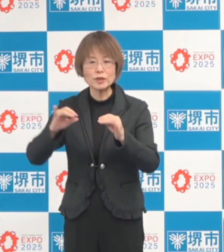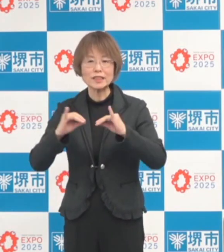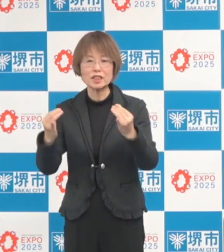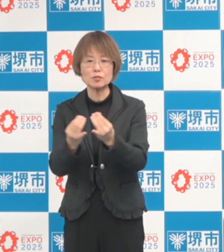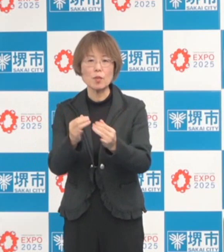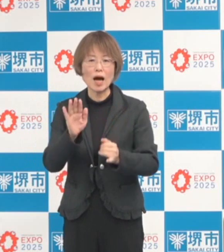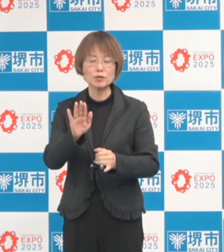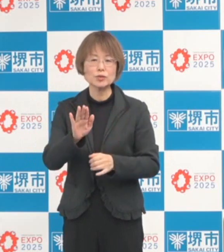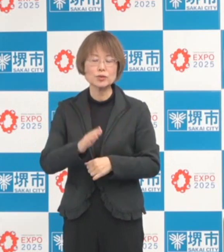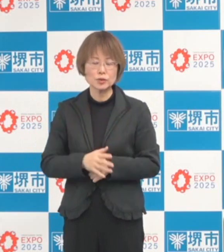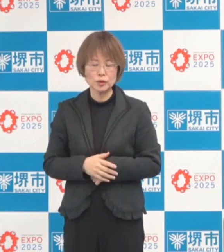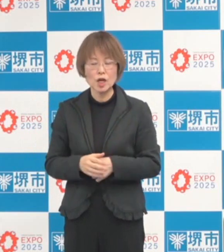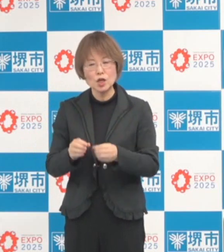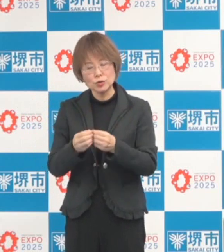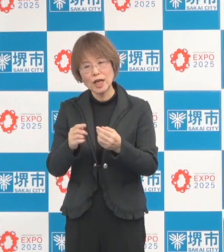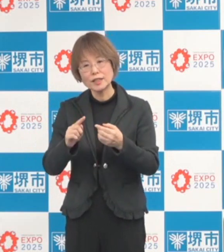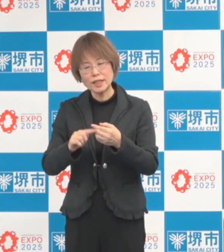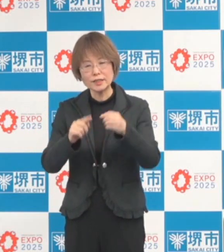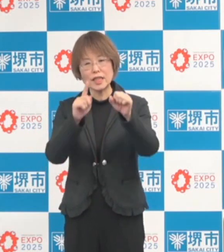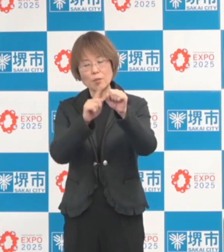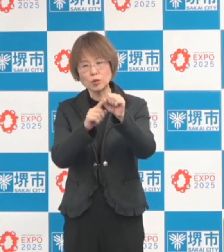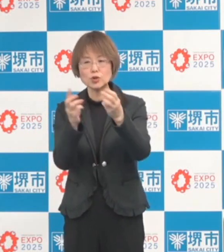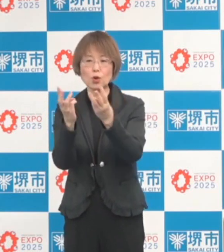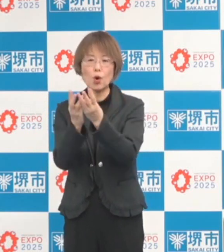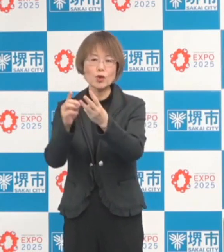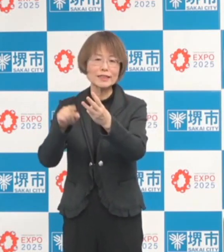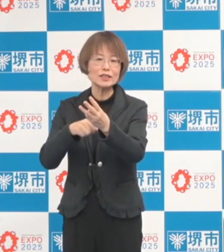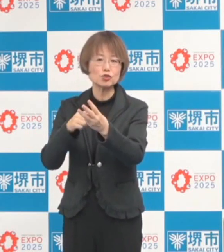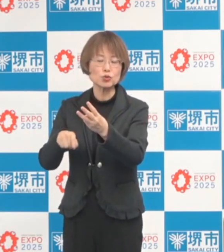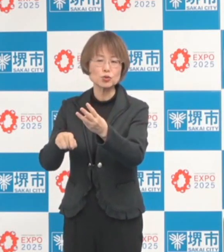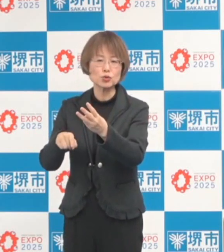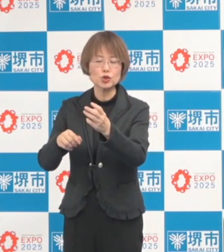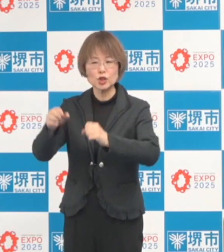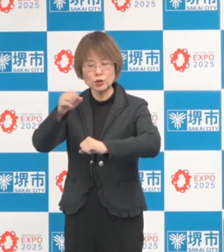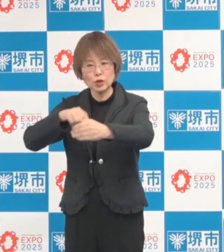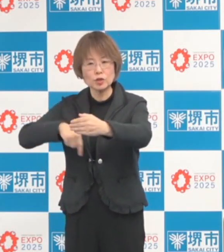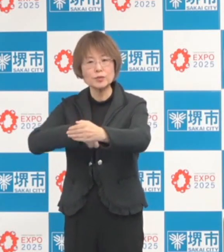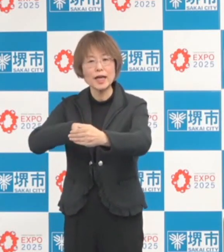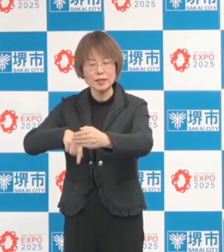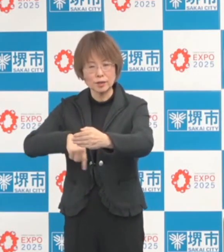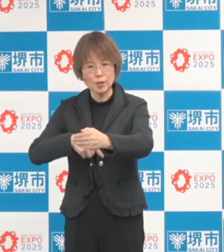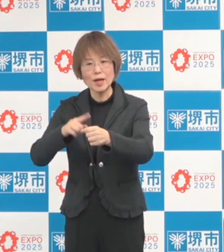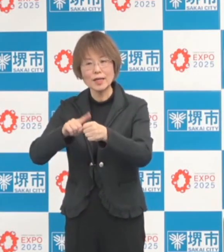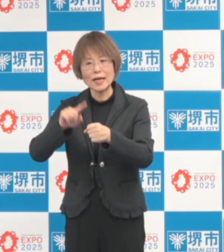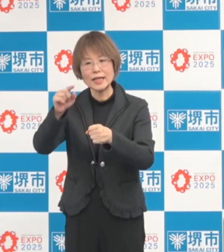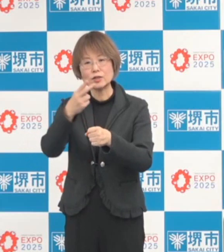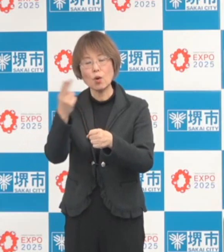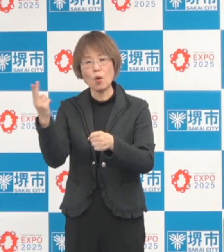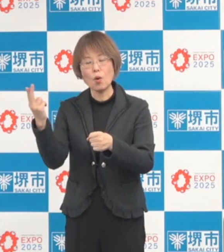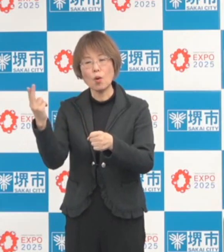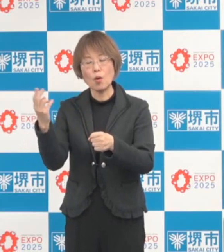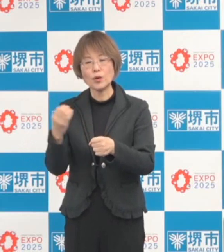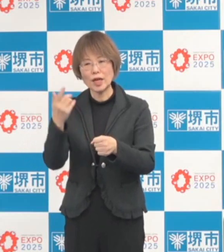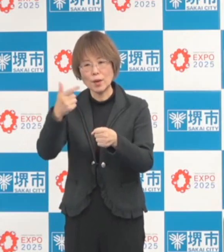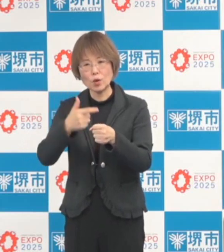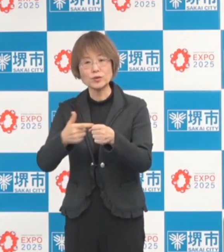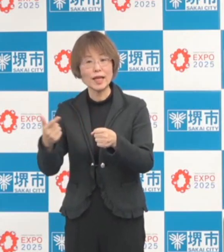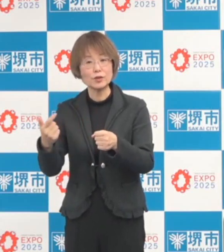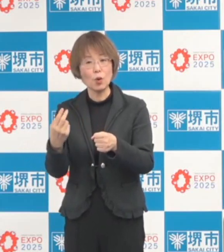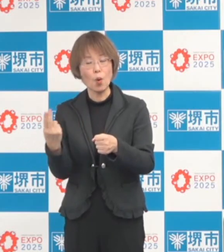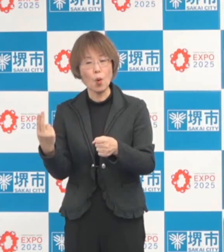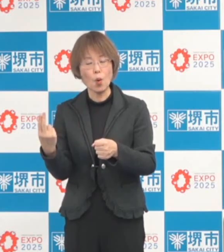体的な目標人数であったり、その取り組み内容というのも特に来年度、この令和6年度、前年の年